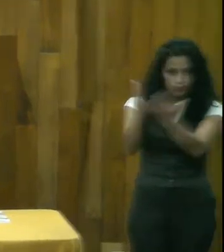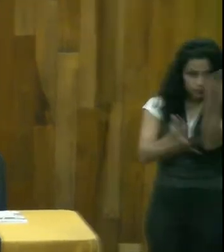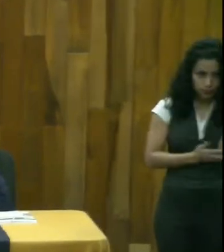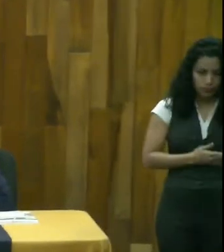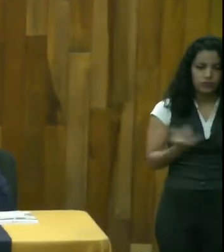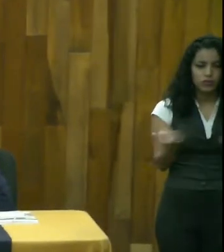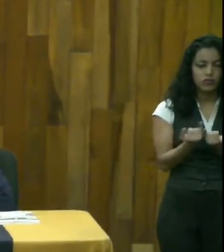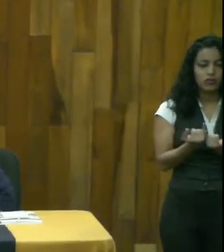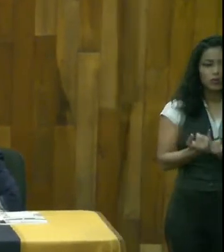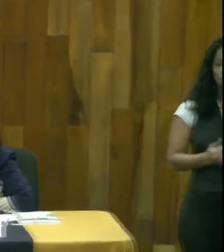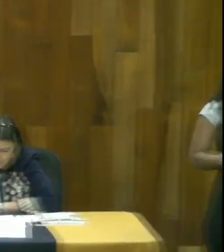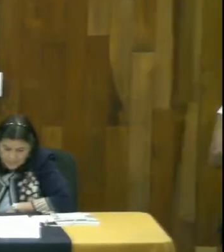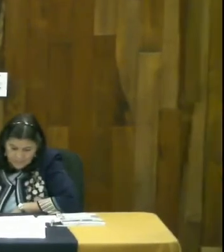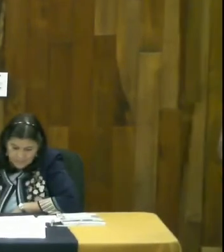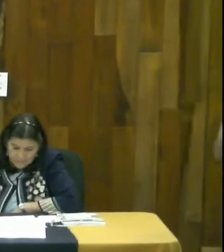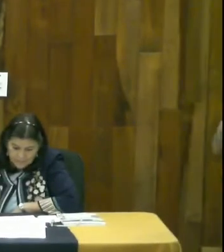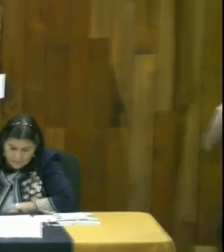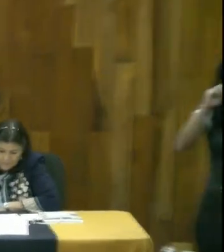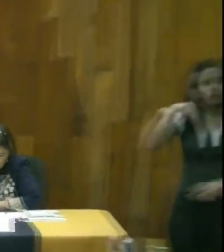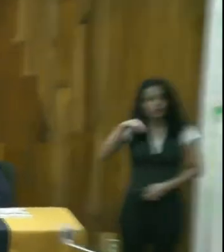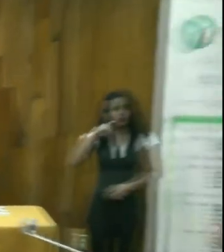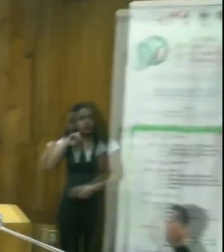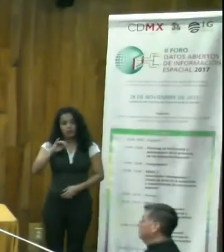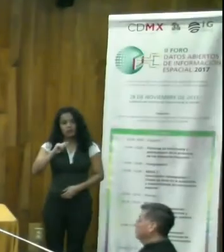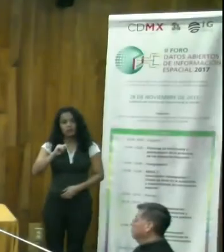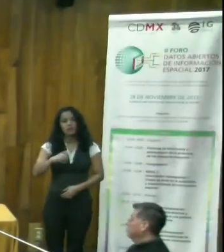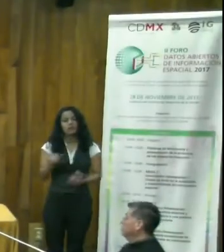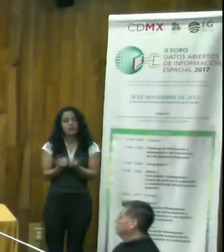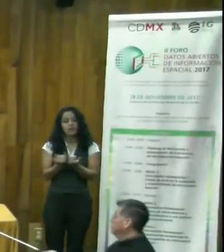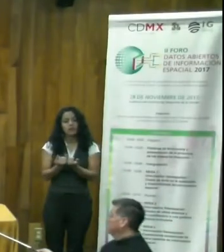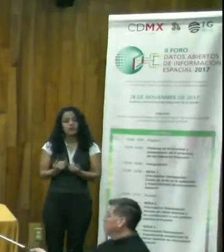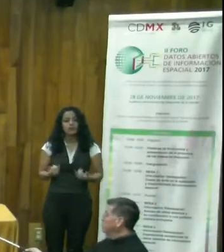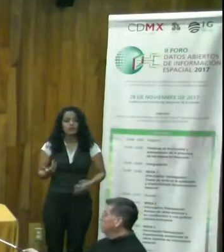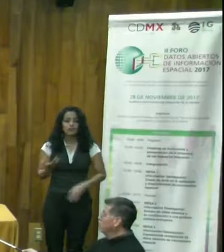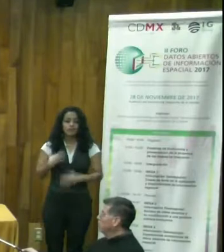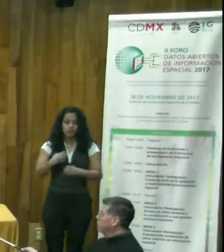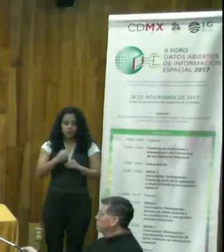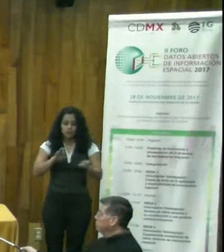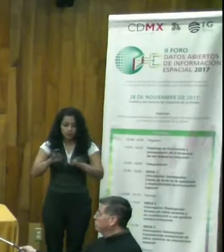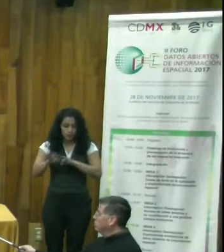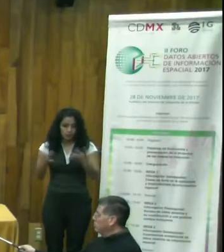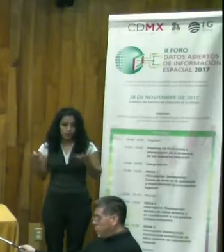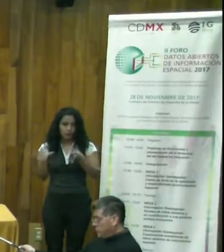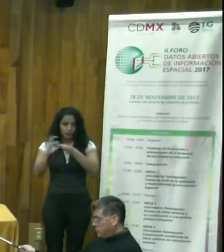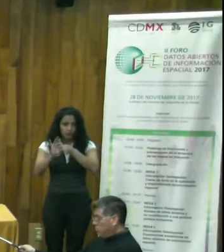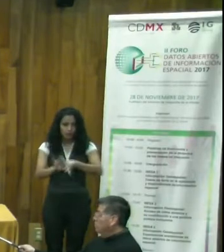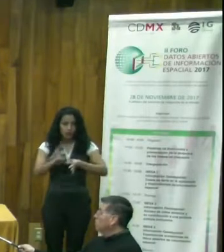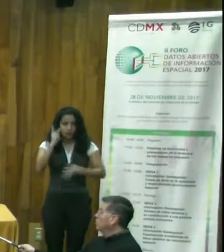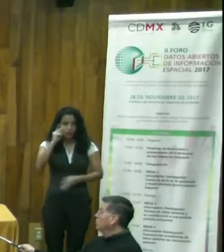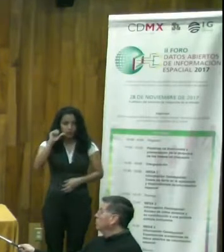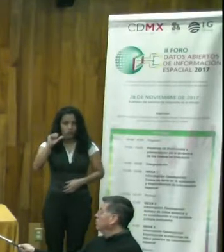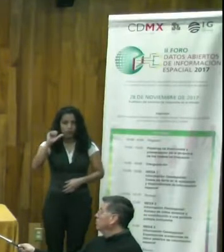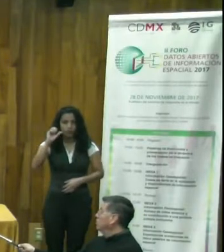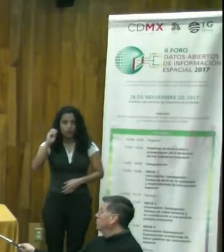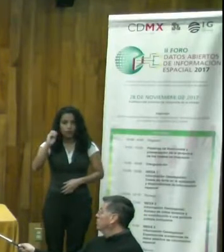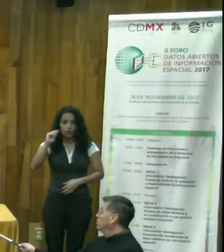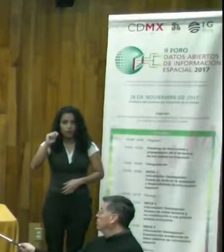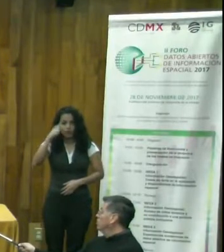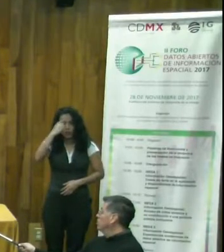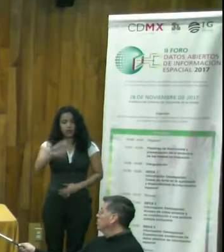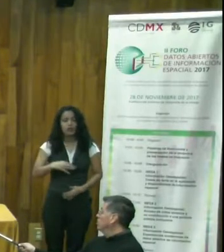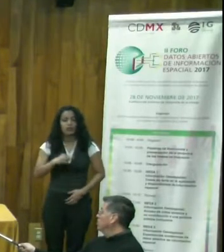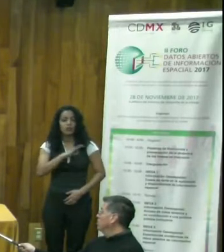nacional de inteligencia estamos trabajando de manera coordinada con todos para poder brindar y